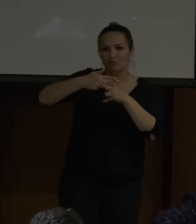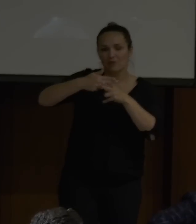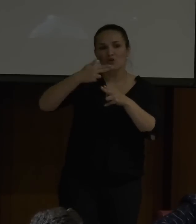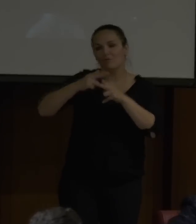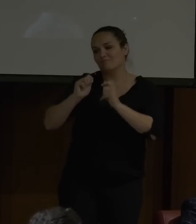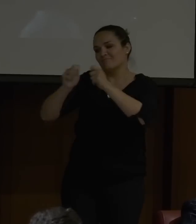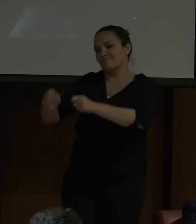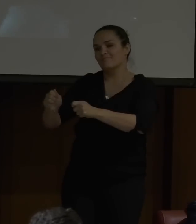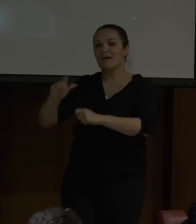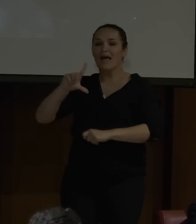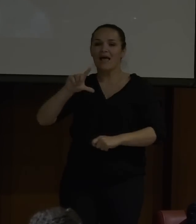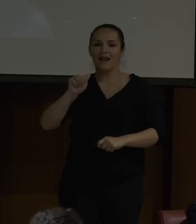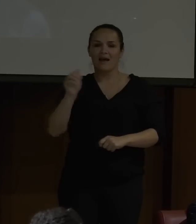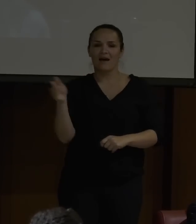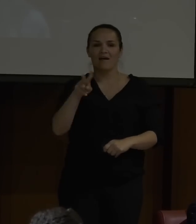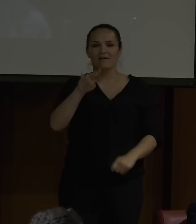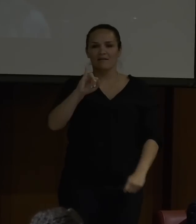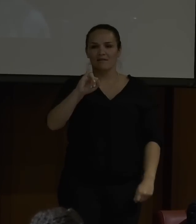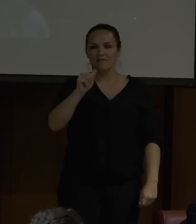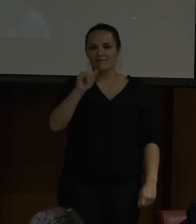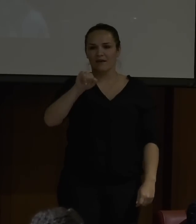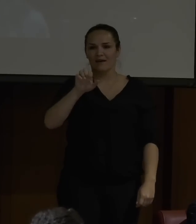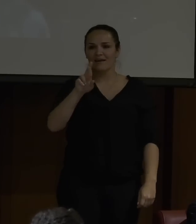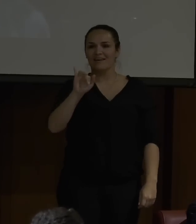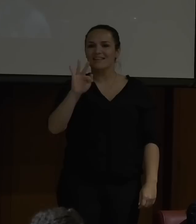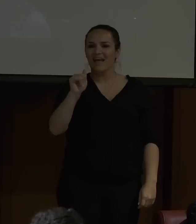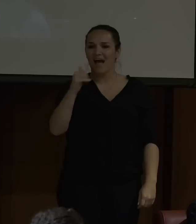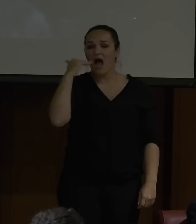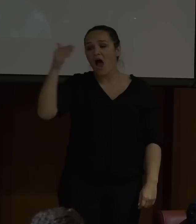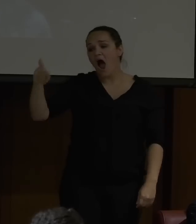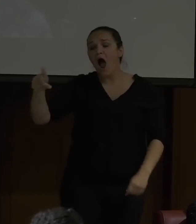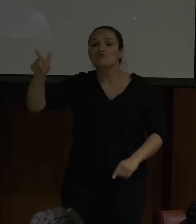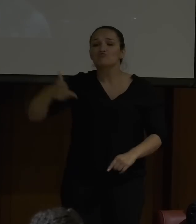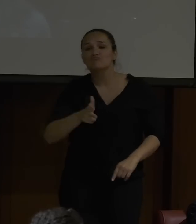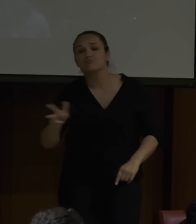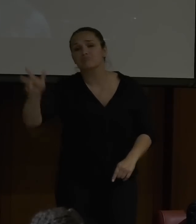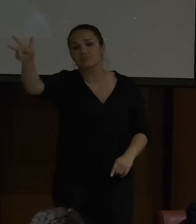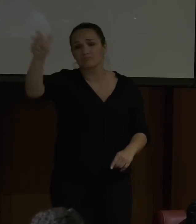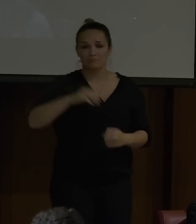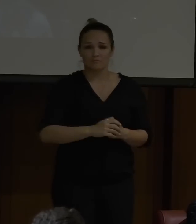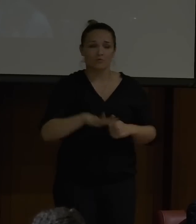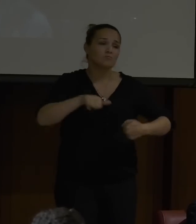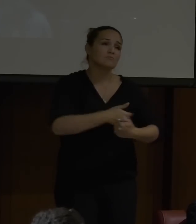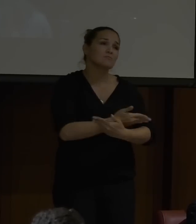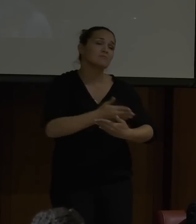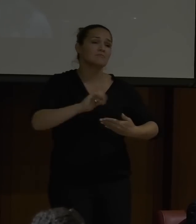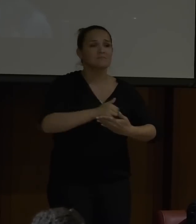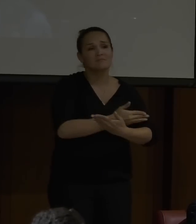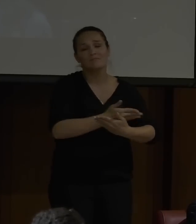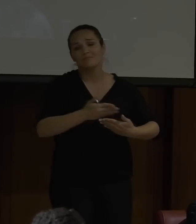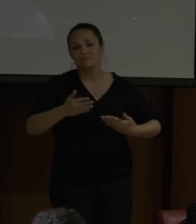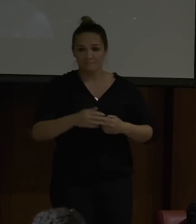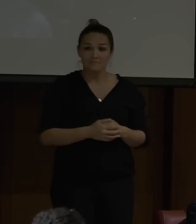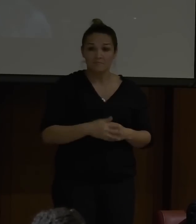Viajerita. Y la hizo, mira, fue el primer tono menor que hizo Leandro Díaz. Y nunca se fue grabado. O sea,